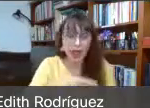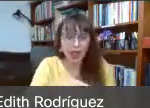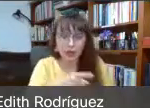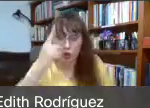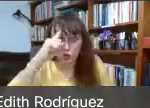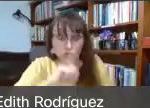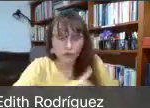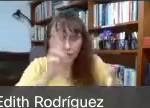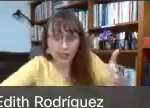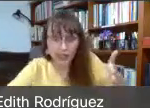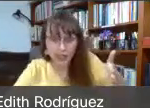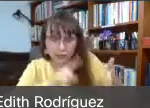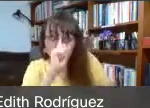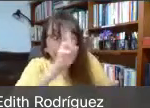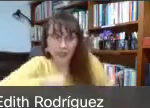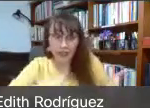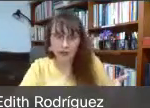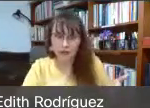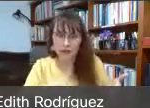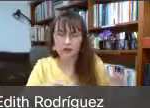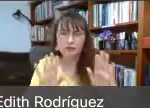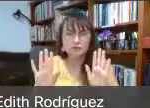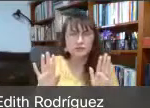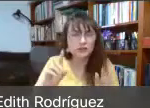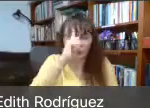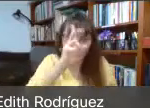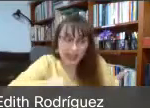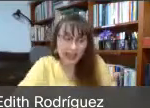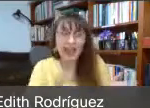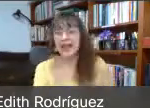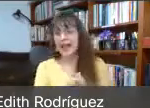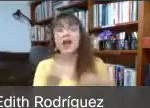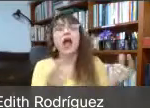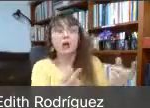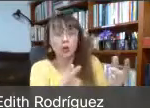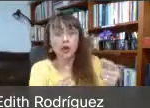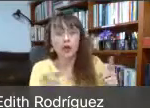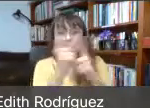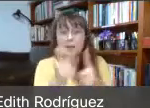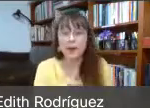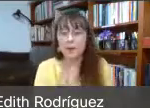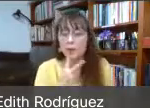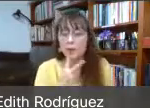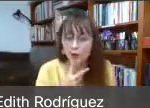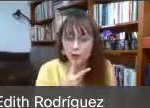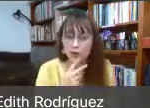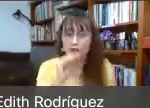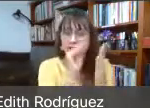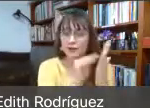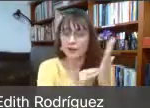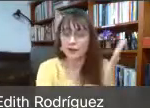la experiencia que yo tuve. Por ejemplo, me decían, ah, es que usted no sabe leer. Ah, bueno, ¿y cómo sabe leer?